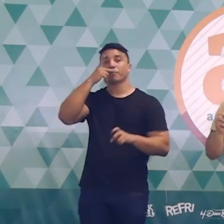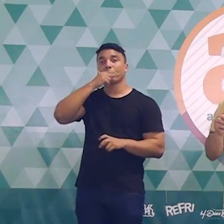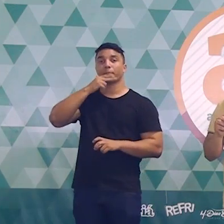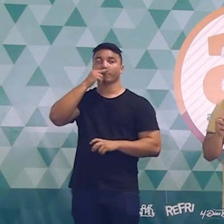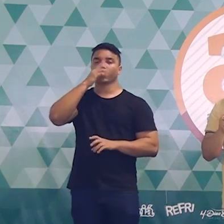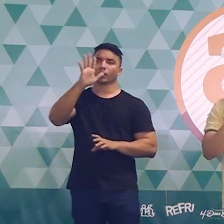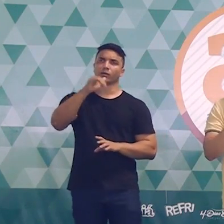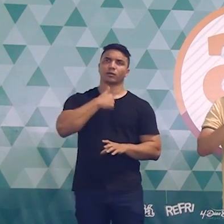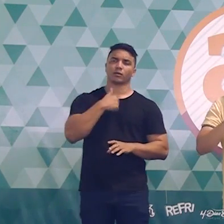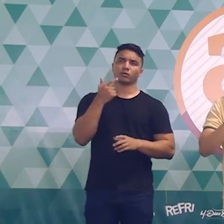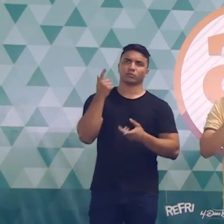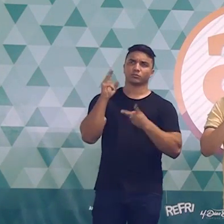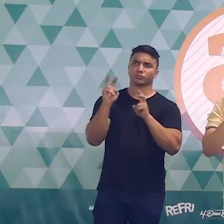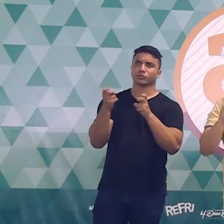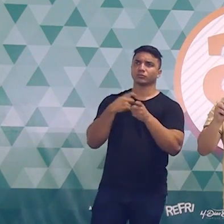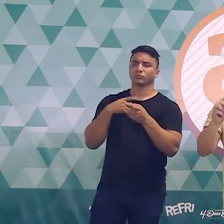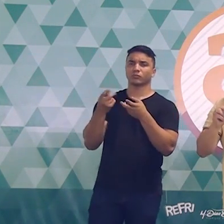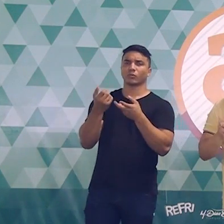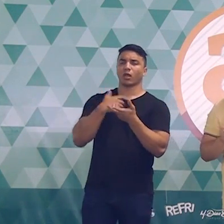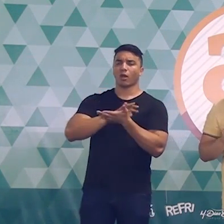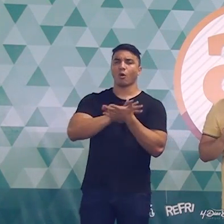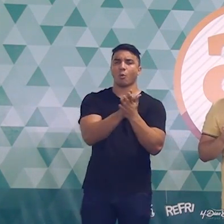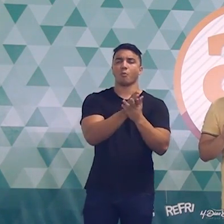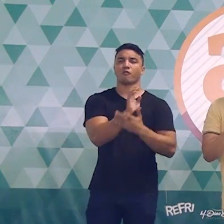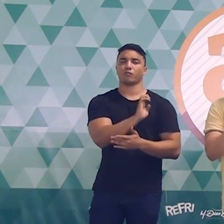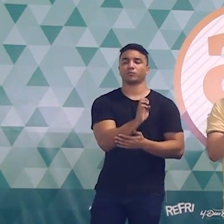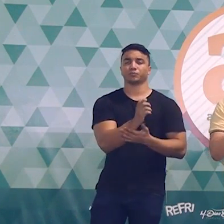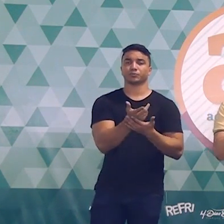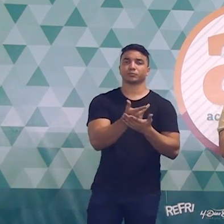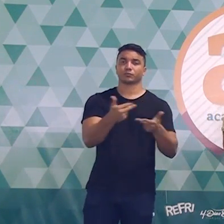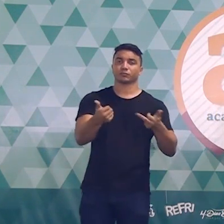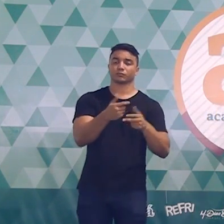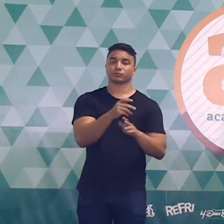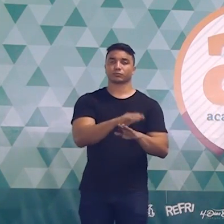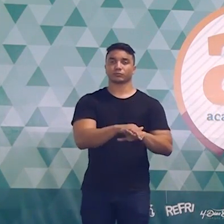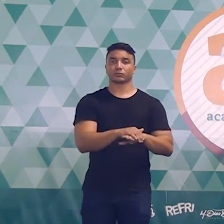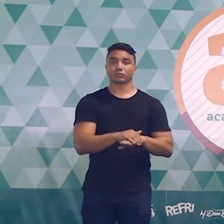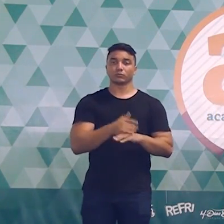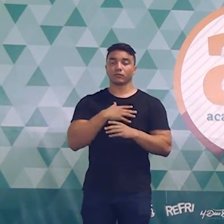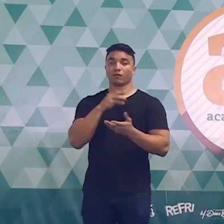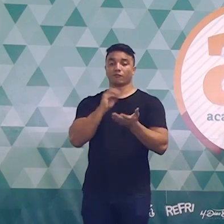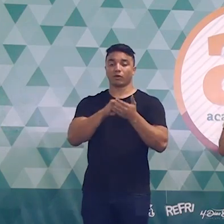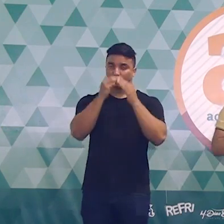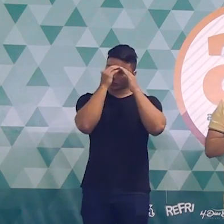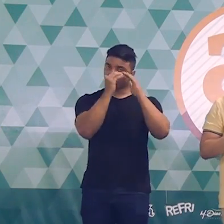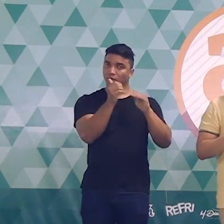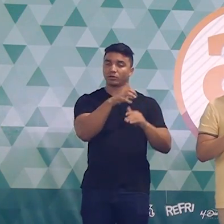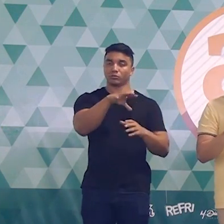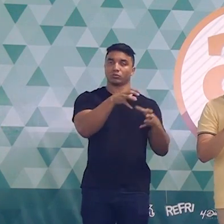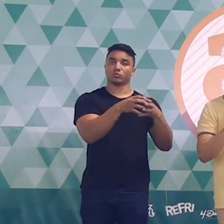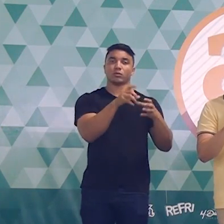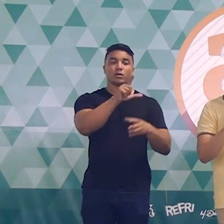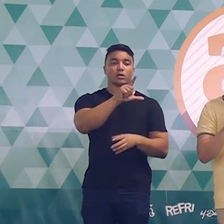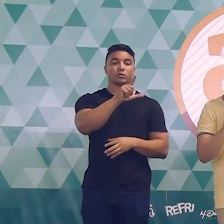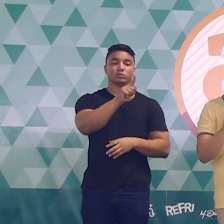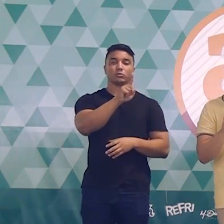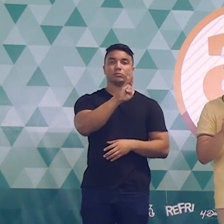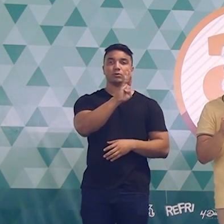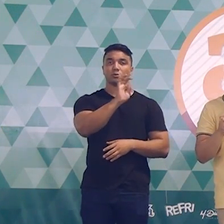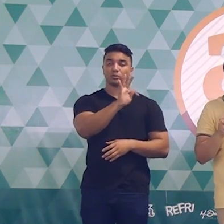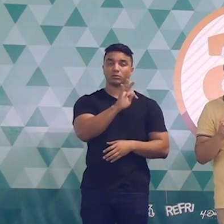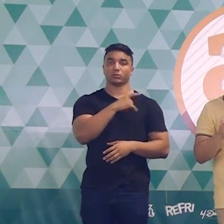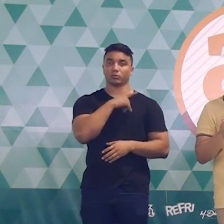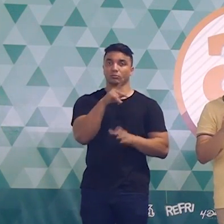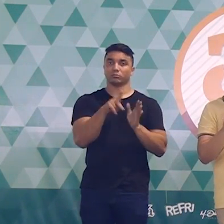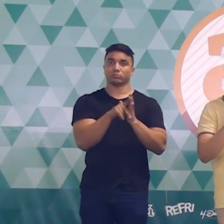eu estou discutindo a homofobia, o desrespeito à comunidade LGBT. Esse tema está maduro para cair